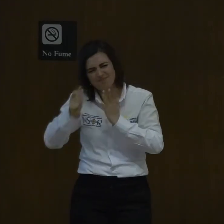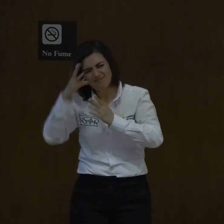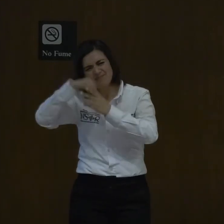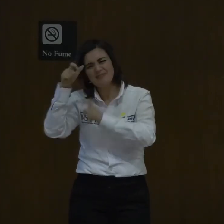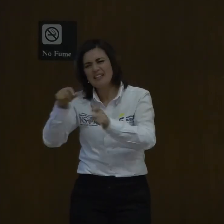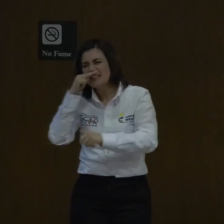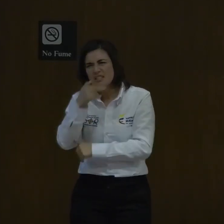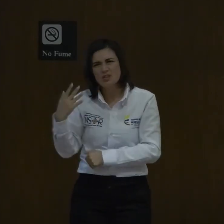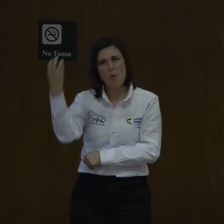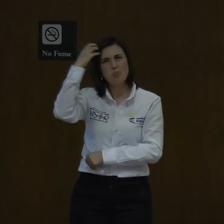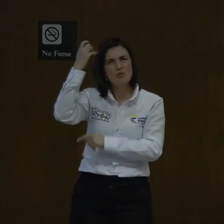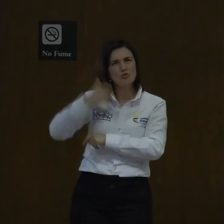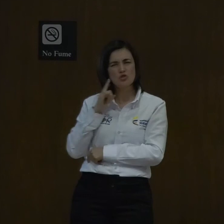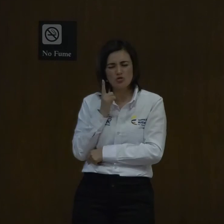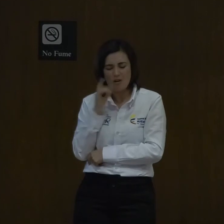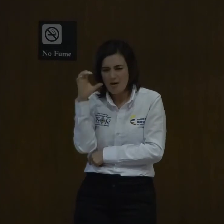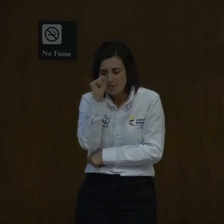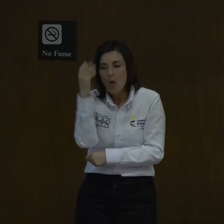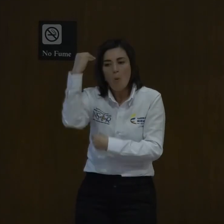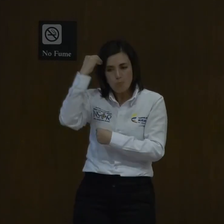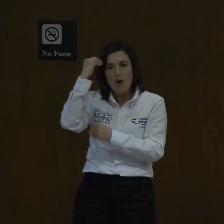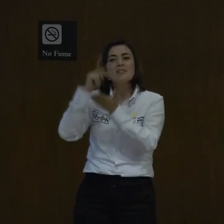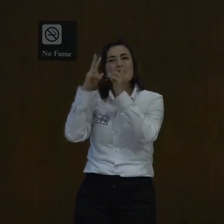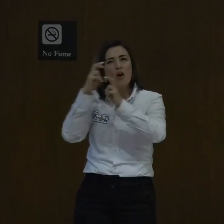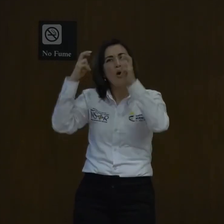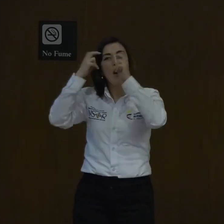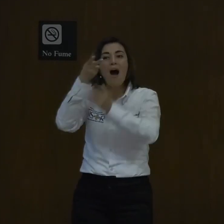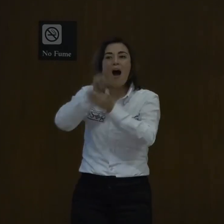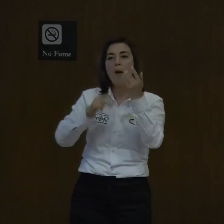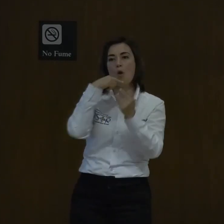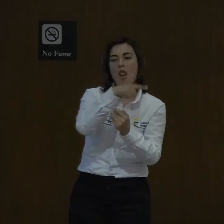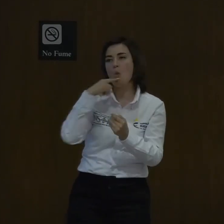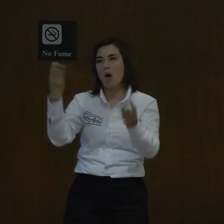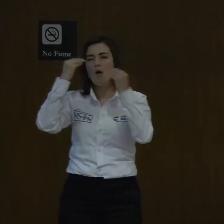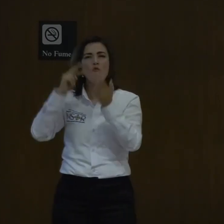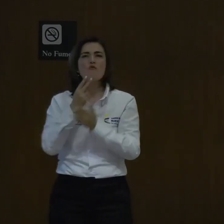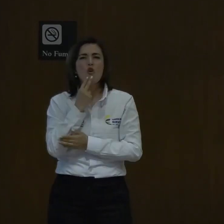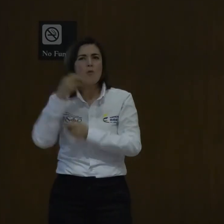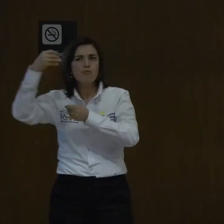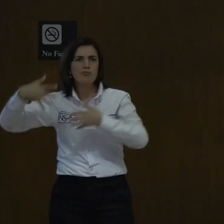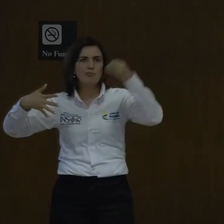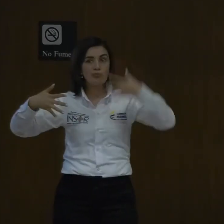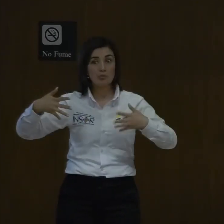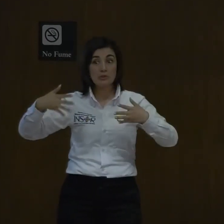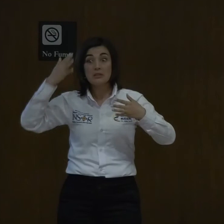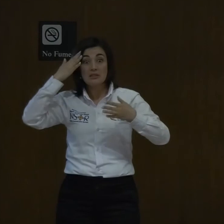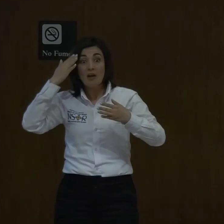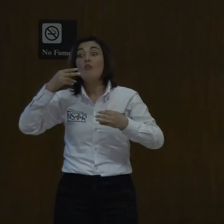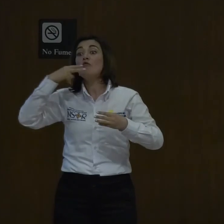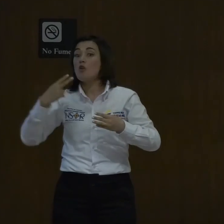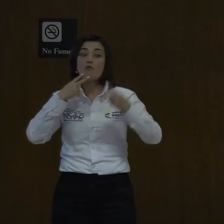niños sordos, que tienen las personas sordas, y esto tiene que incluir el conocimiento en las dos lenguas, porque sabemos que el vocabulario de las dos lenguas